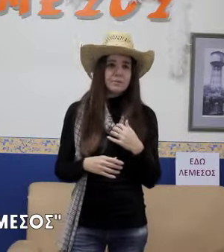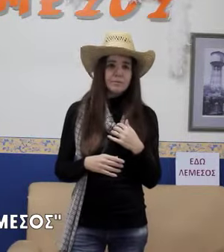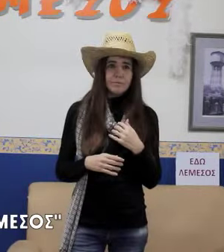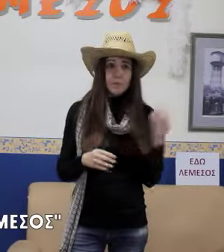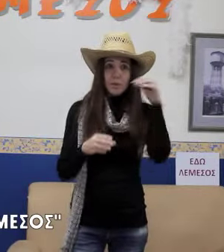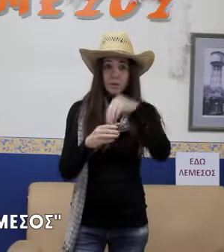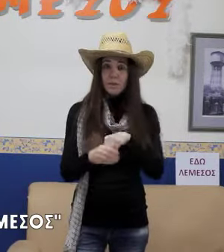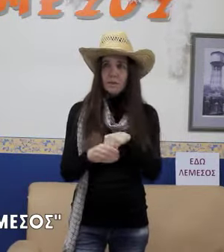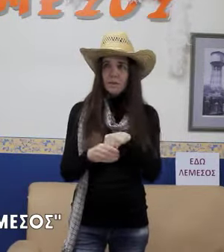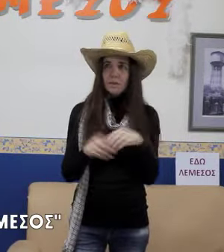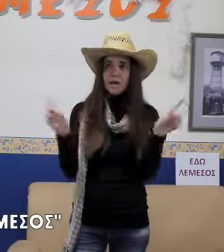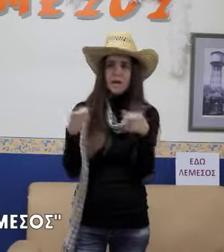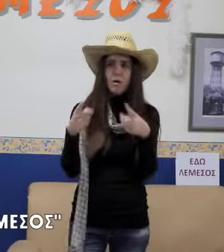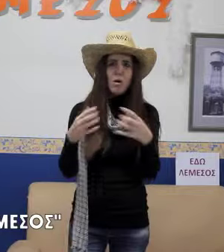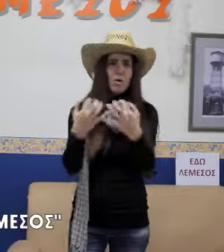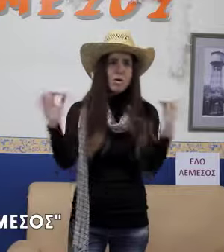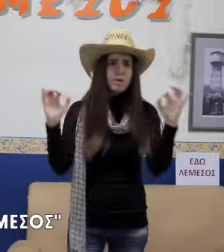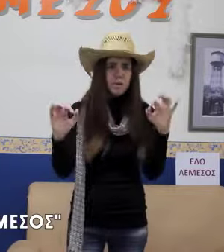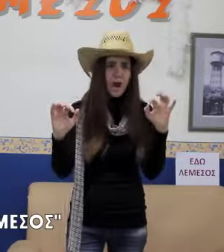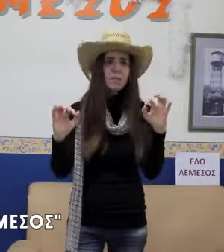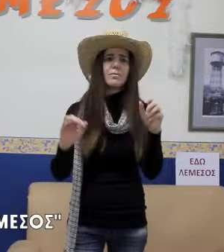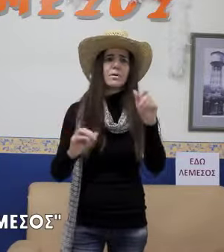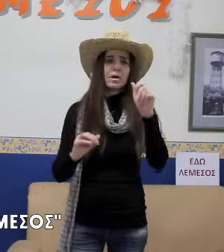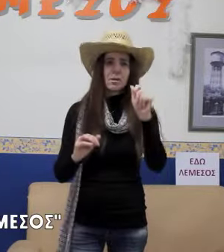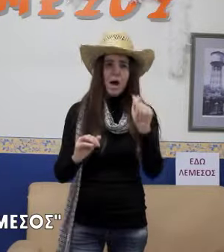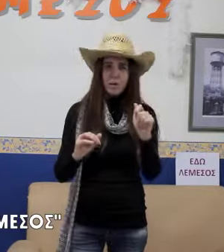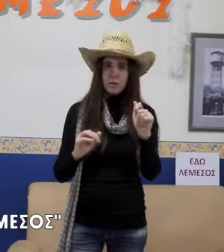Συμμετέχει χοροδία του Δήμου Κάτω Πολεμιδιών.